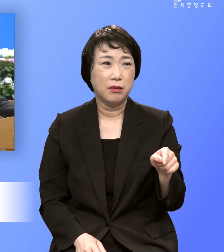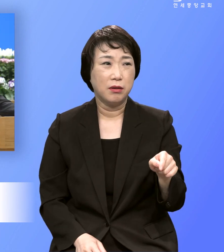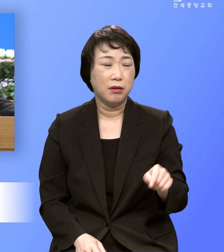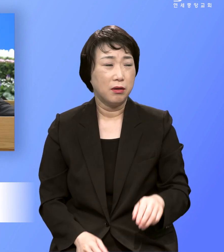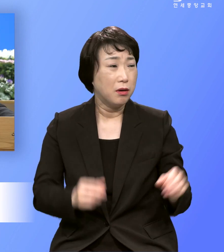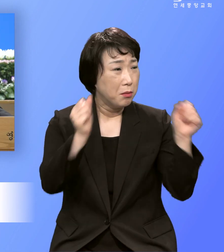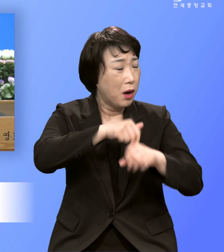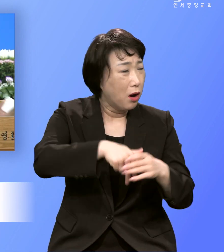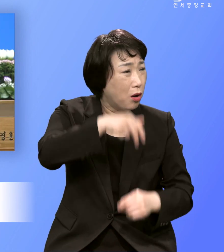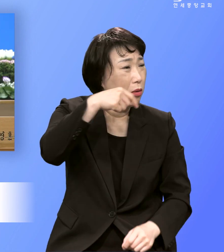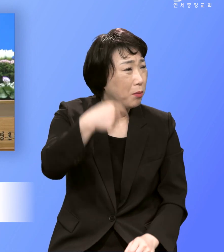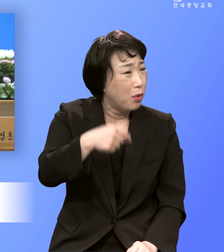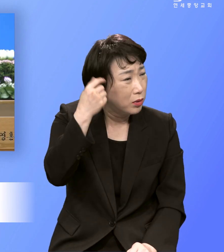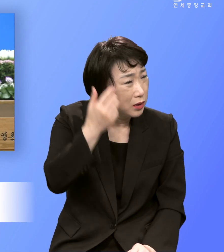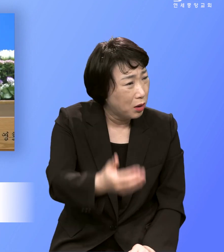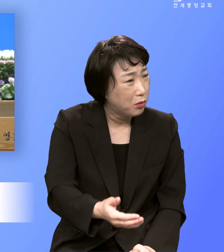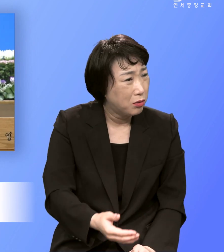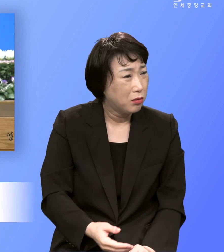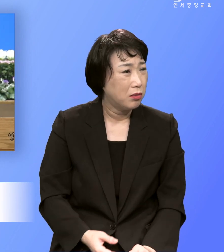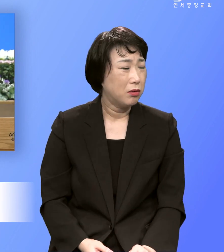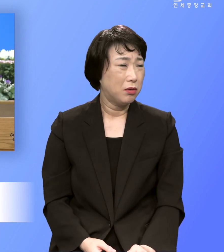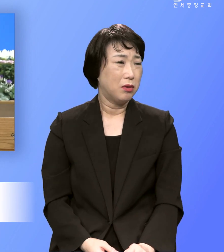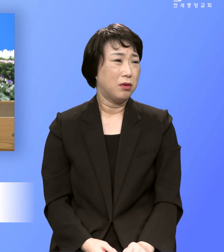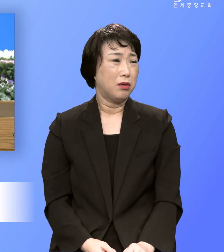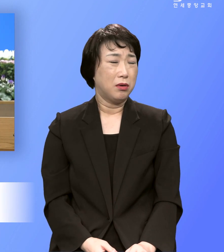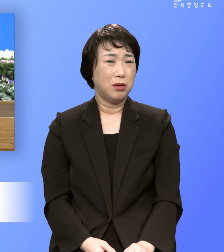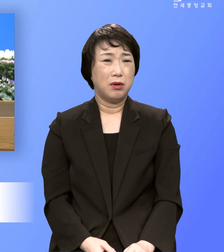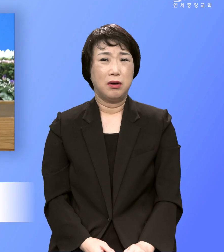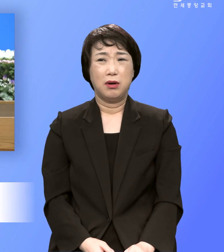무엇이 망했니? 예.